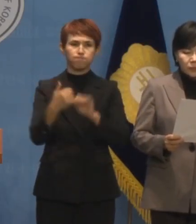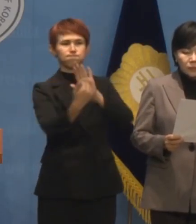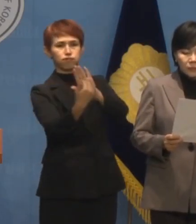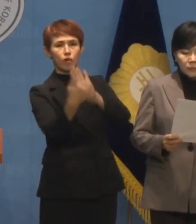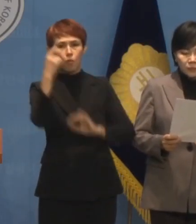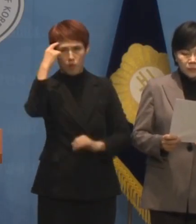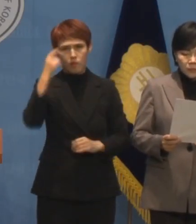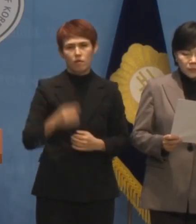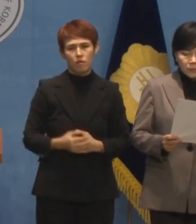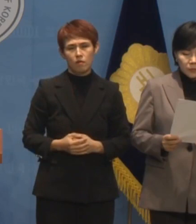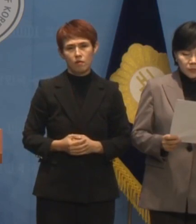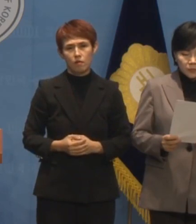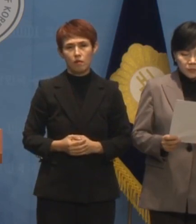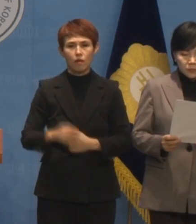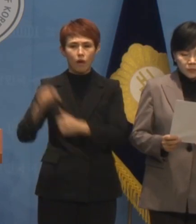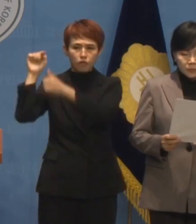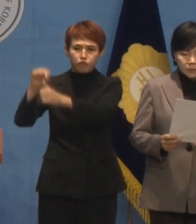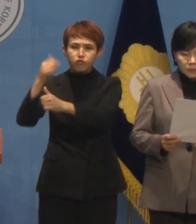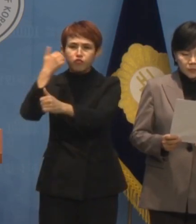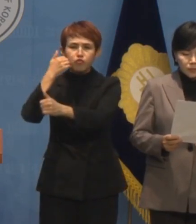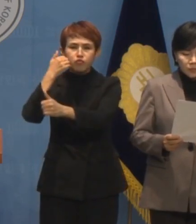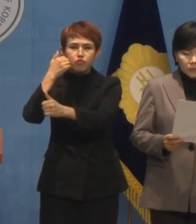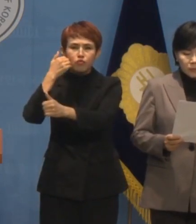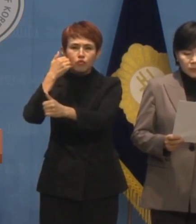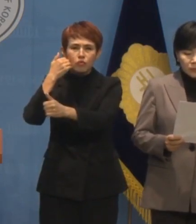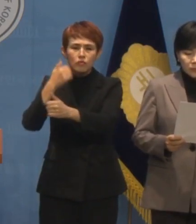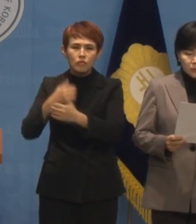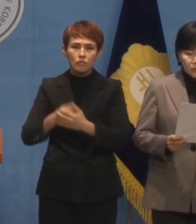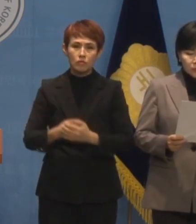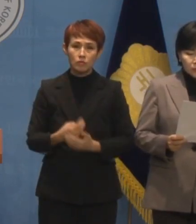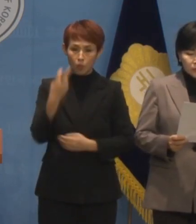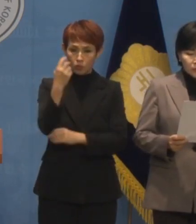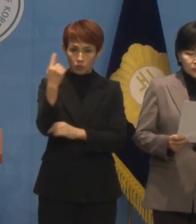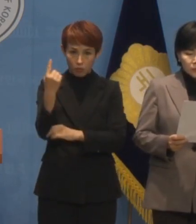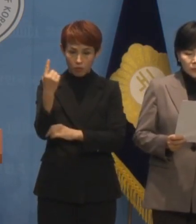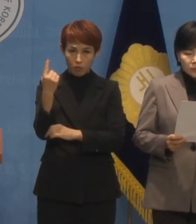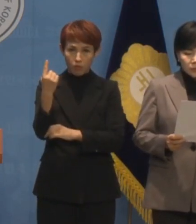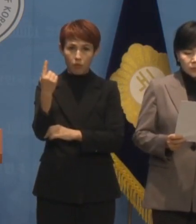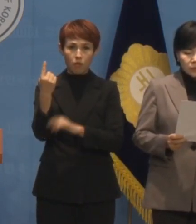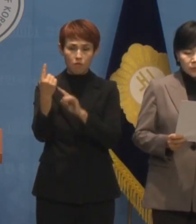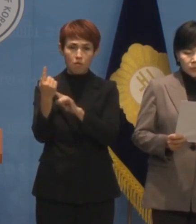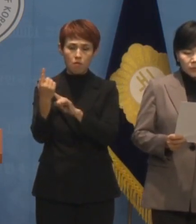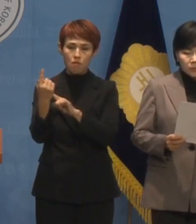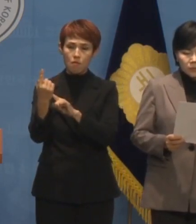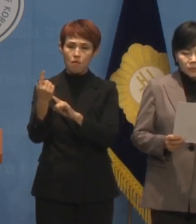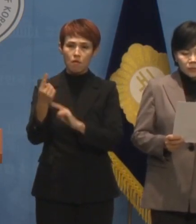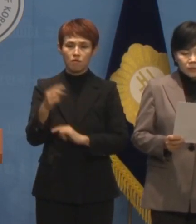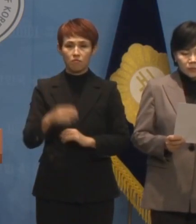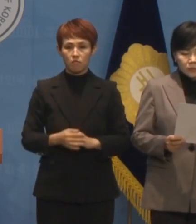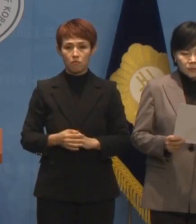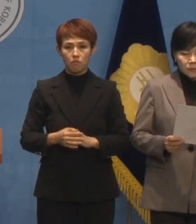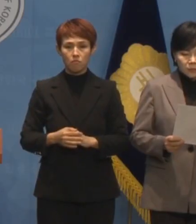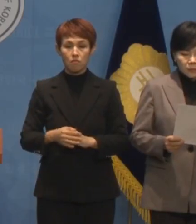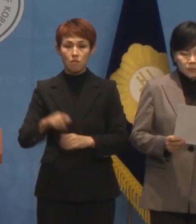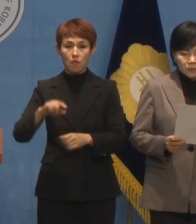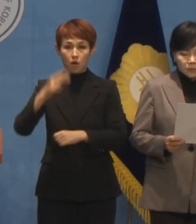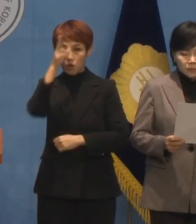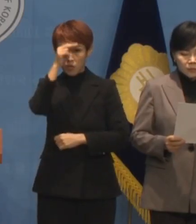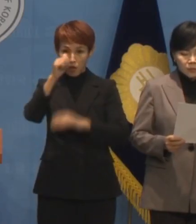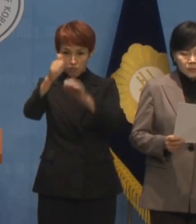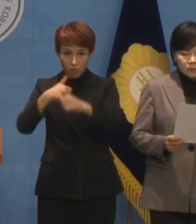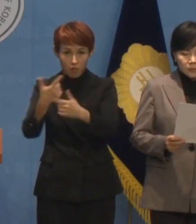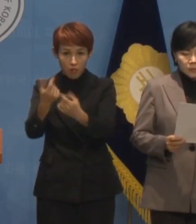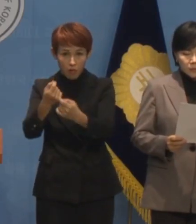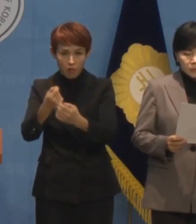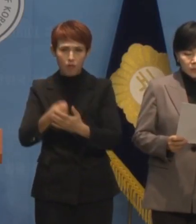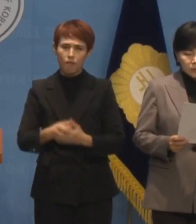겁니까? 누구의 지시로 막은 겁니까? 경호처가 처벌을 위해서 경찰들을 내세운 것 아닙니까?